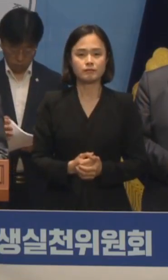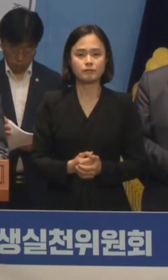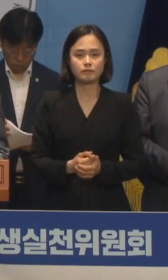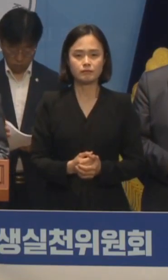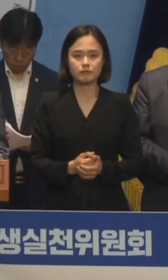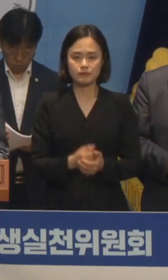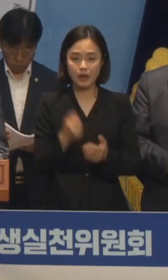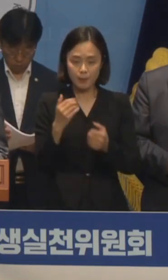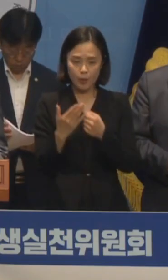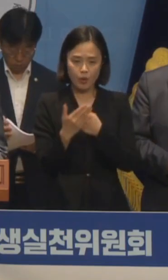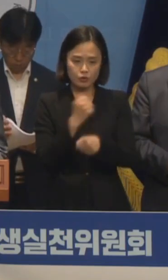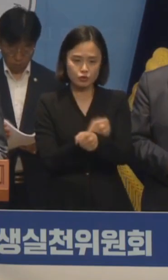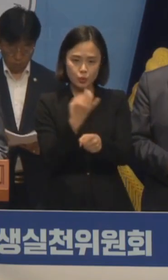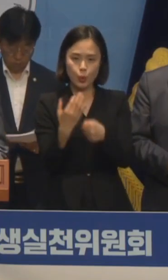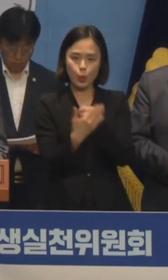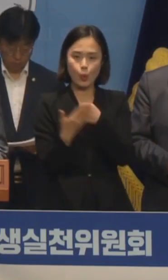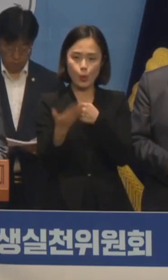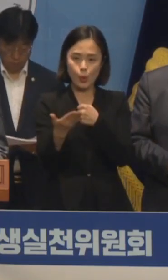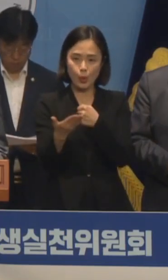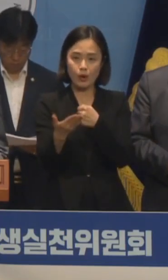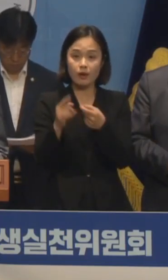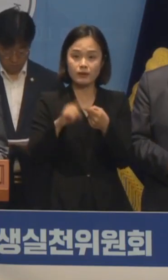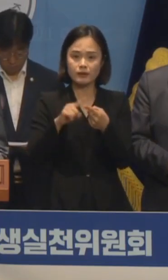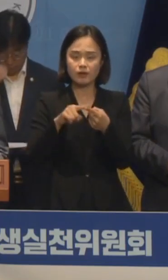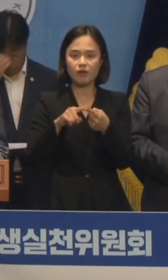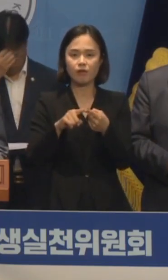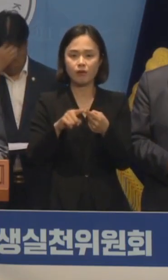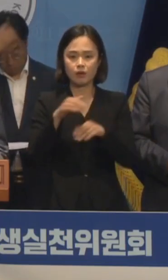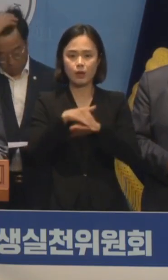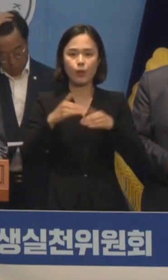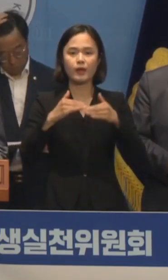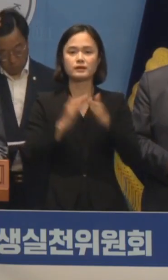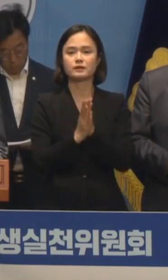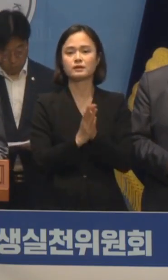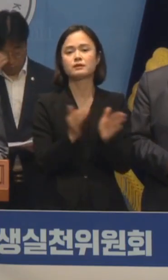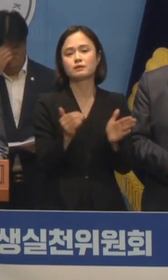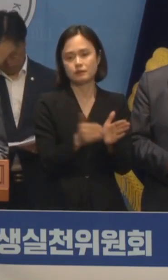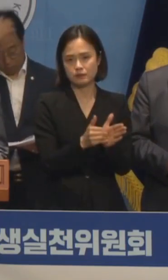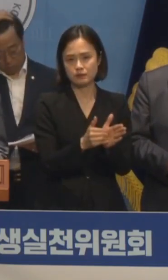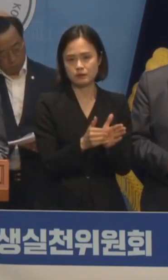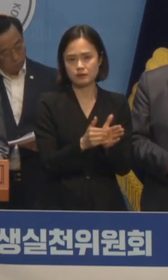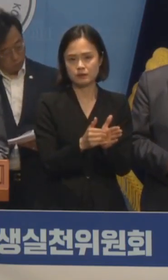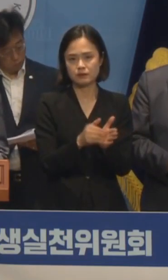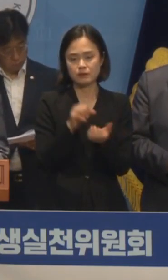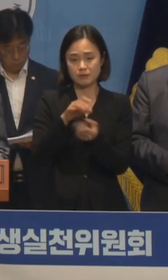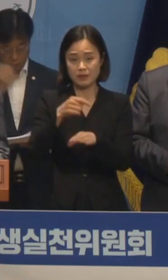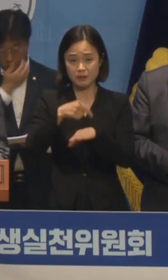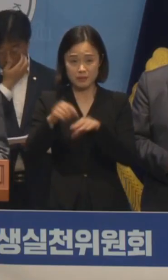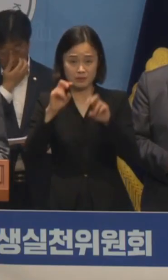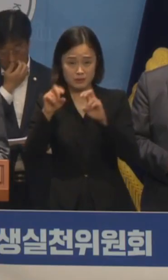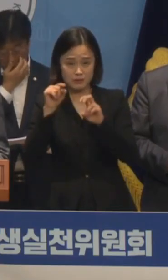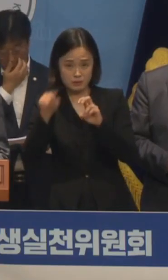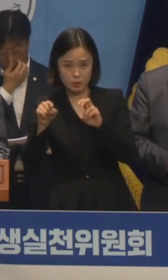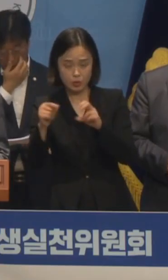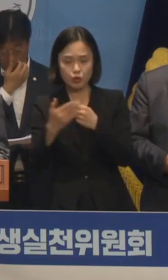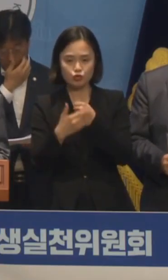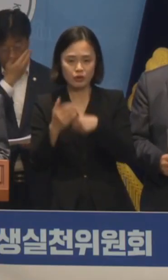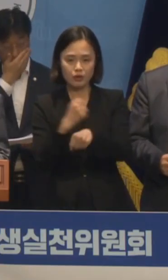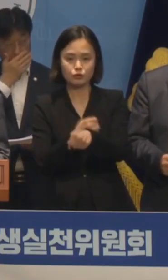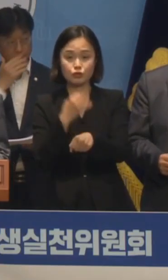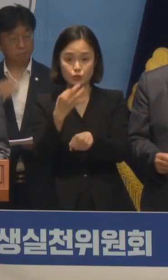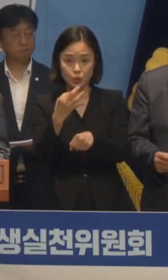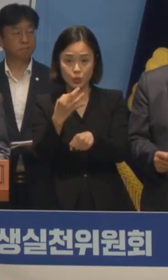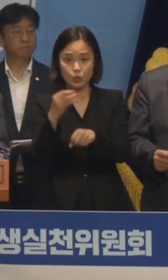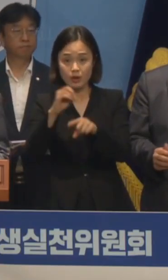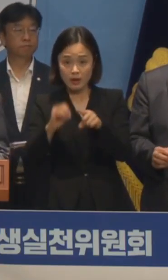이상 국정감사에서 시장의 공정한 경쟁을 바라면서 수수료 인하와 우대 수수료율 적용 대상을